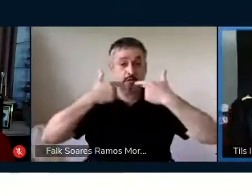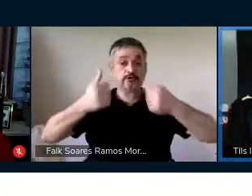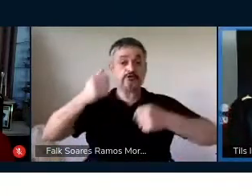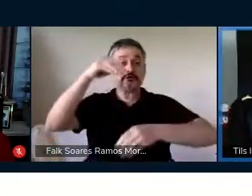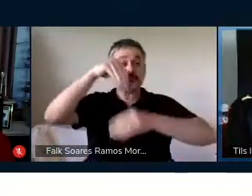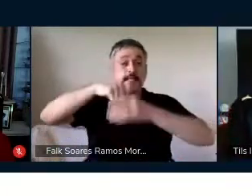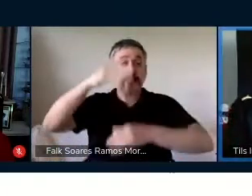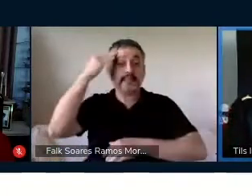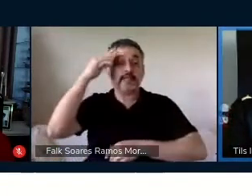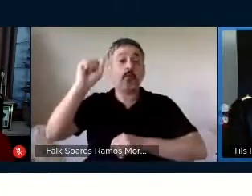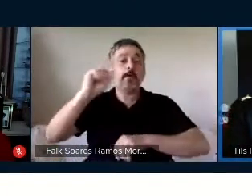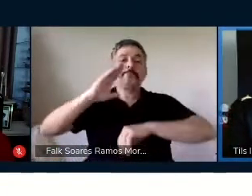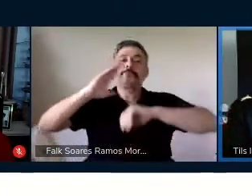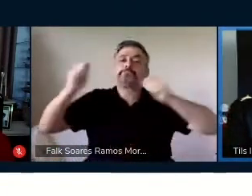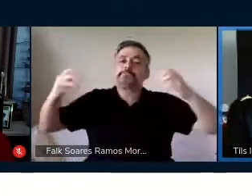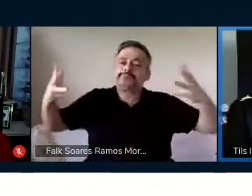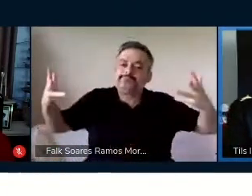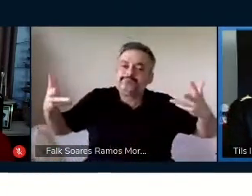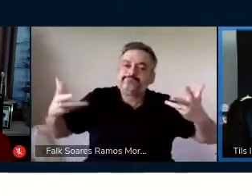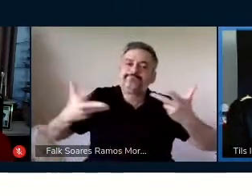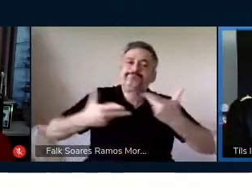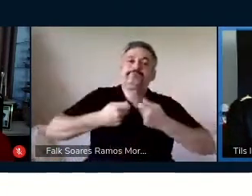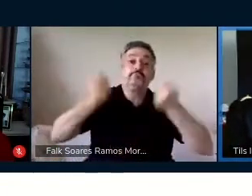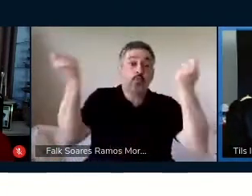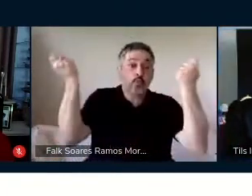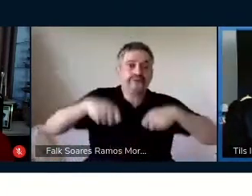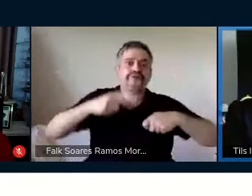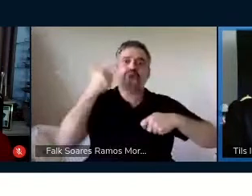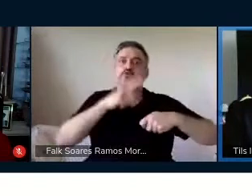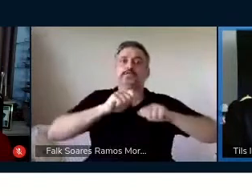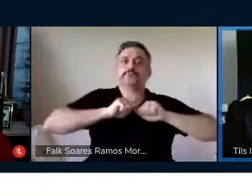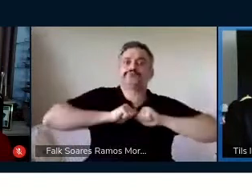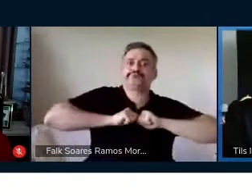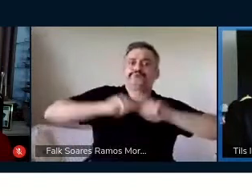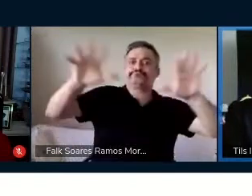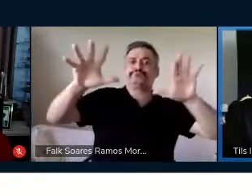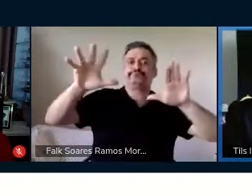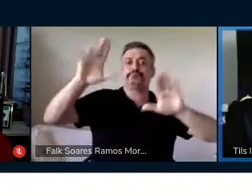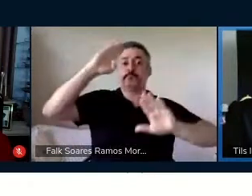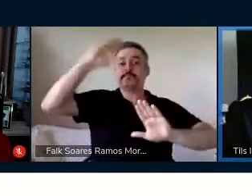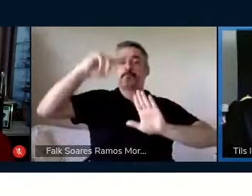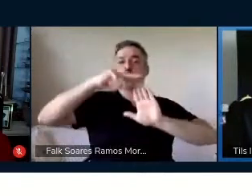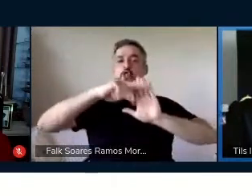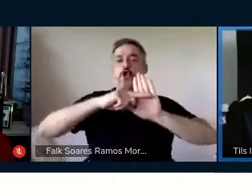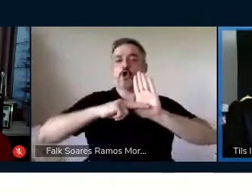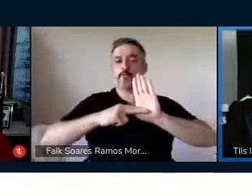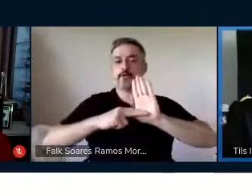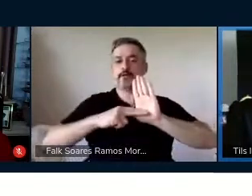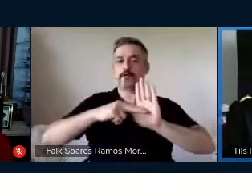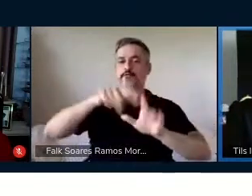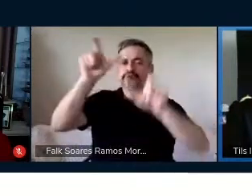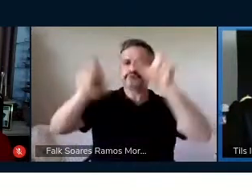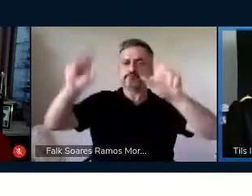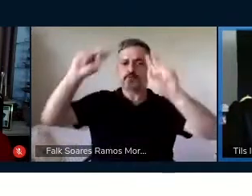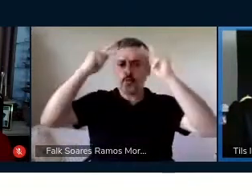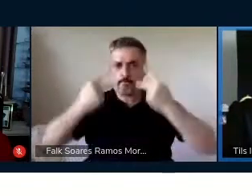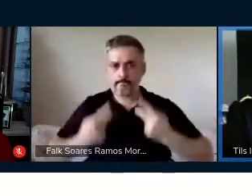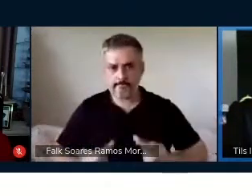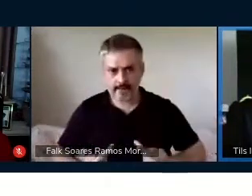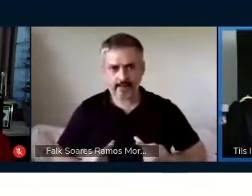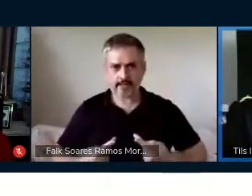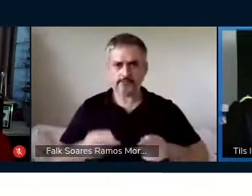Então, política linguística pode ser entendida como a habilidade de